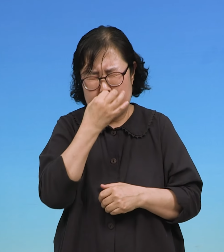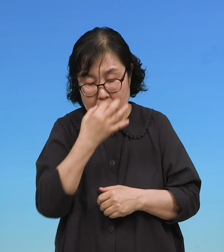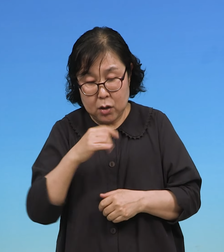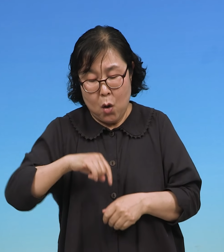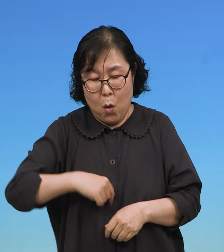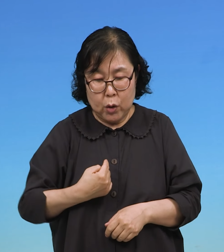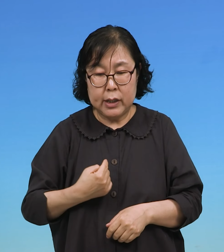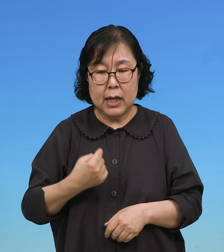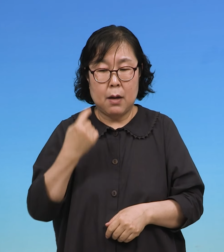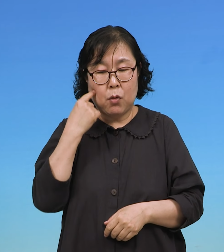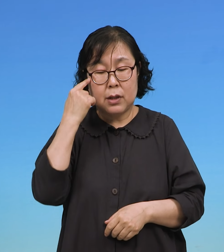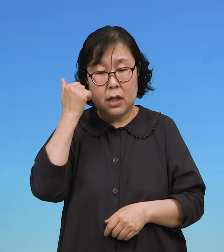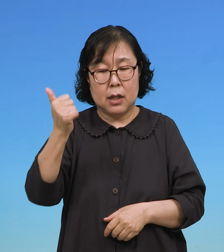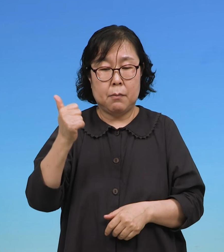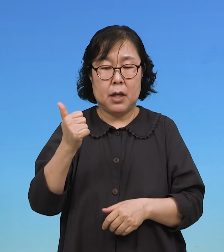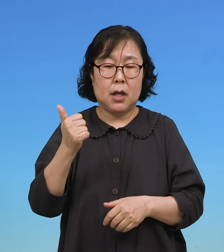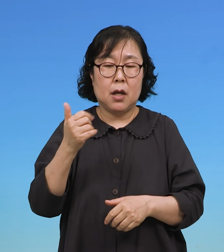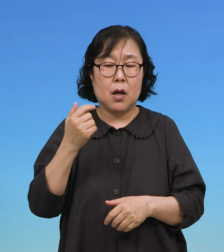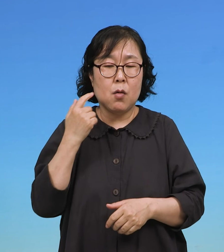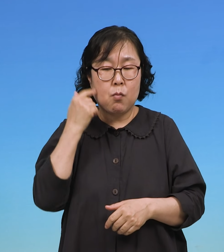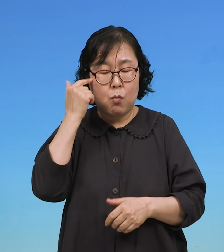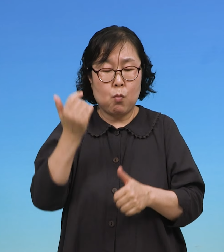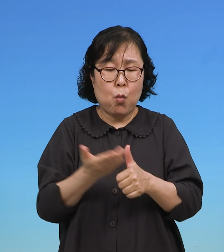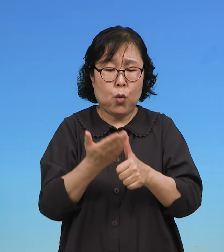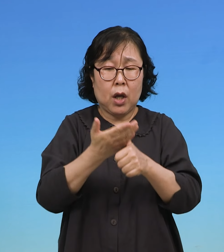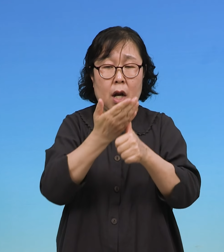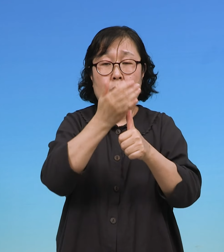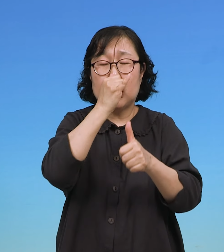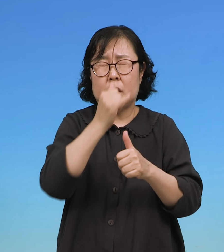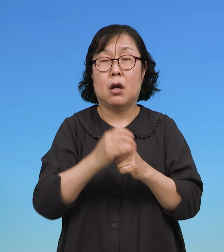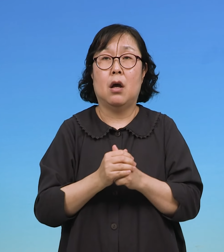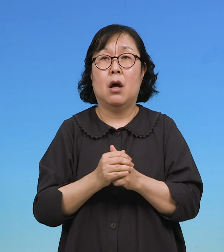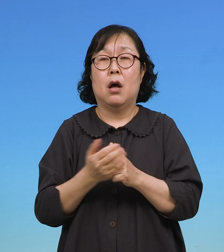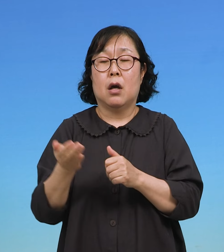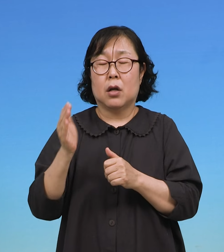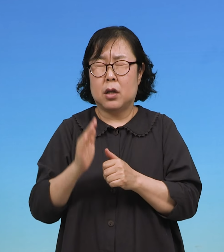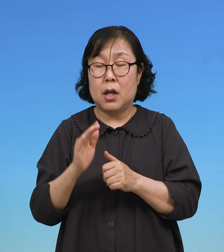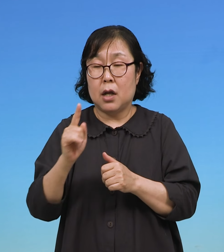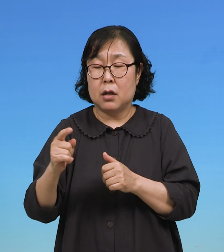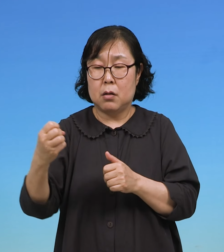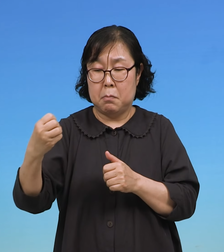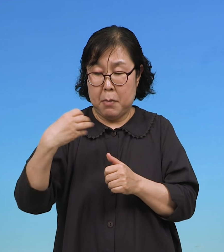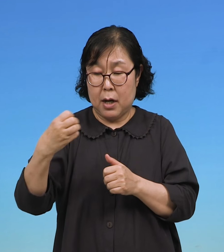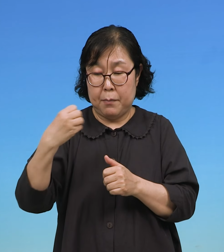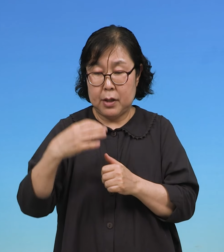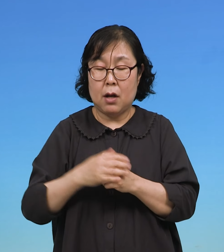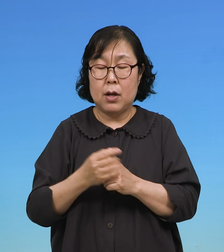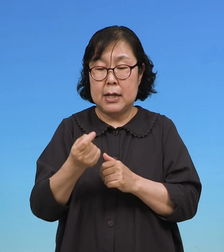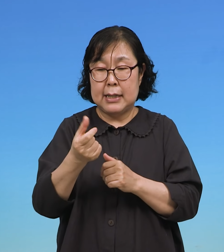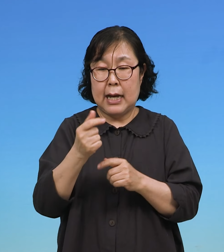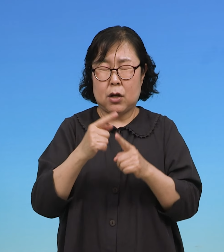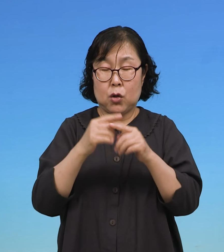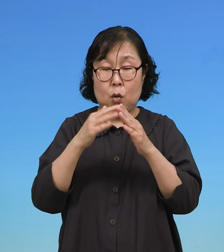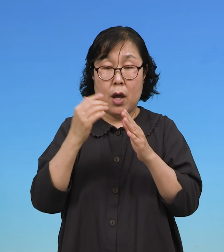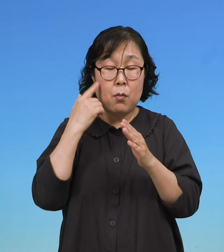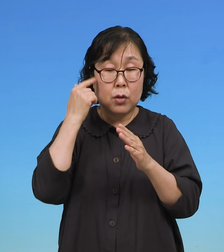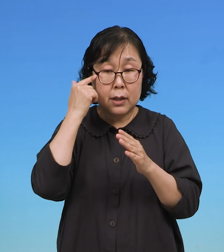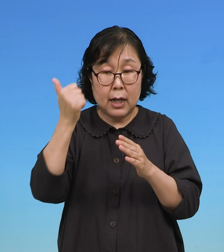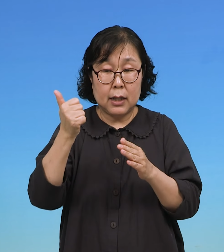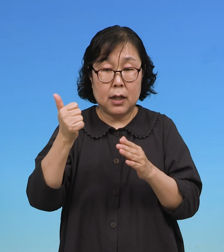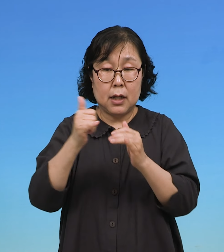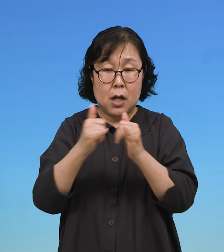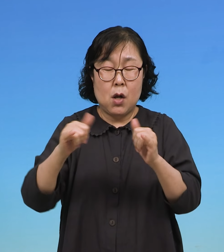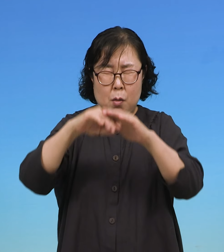다 나가고 혼자 고군분투하는데 그분이 저한테 그런 얘기를 하는 거예요. 그래서 목사님, 우리 작은 교회